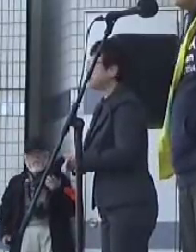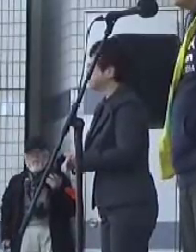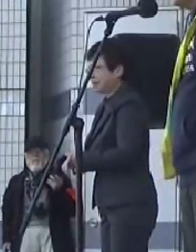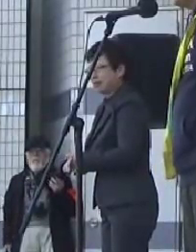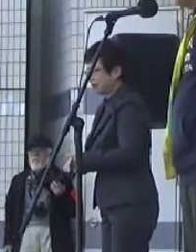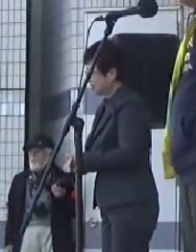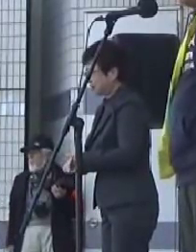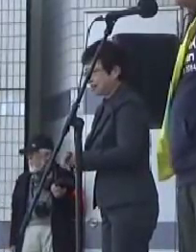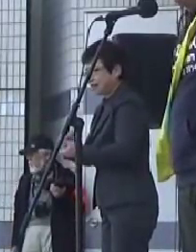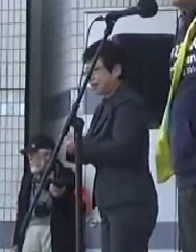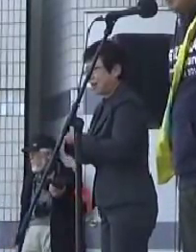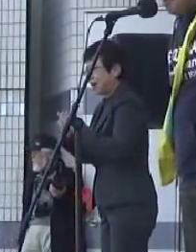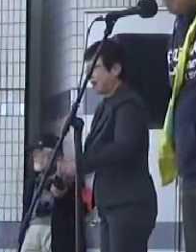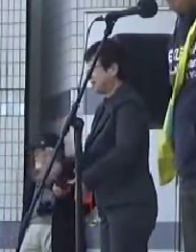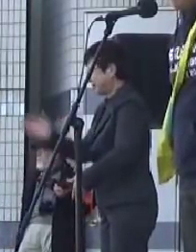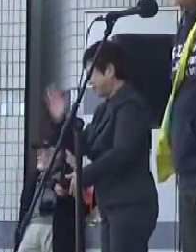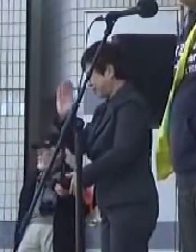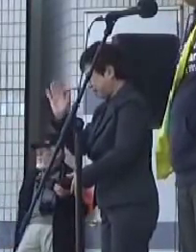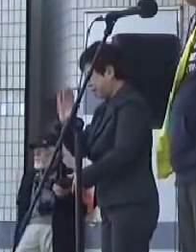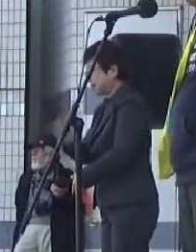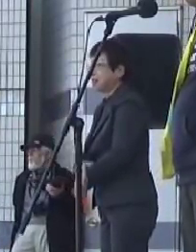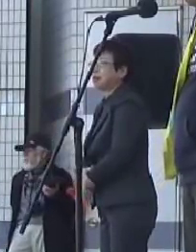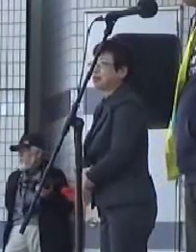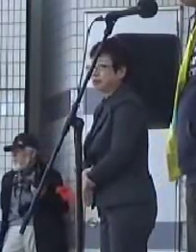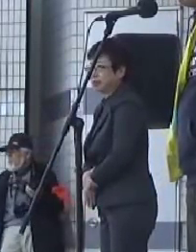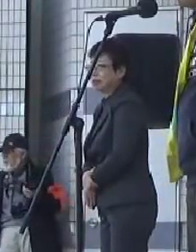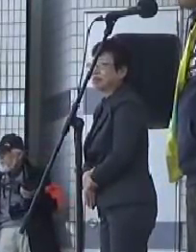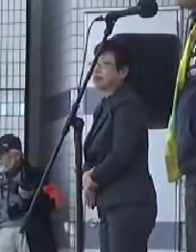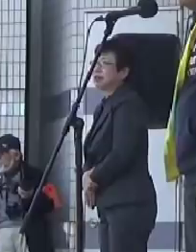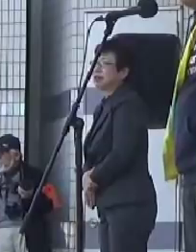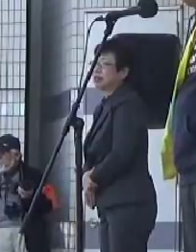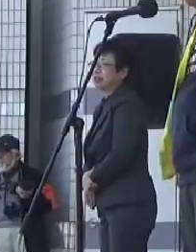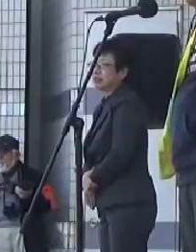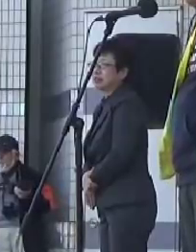絶対安全なんてないんです。